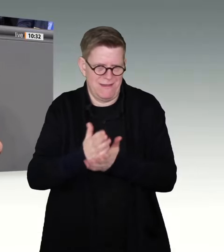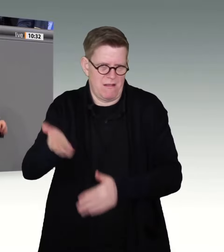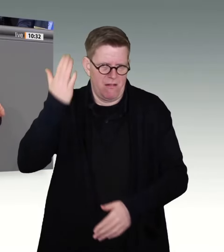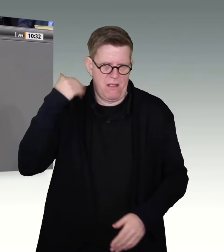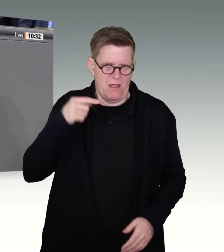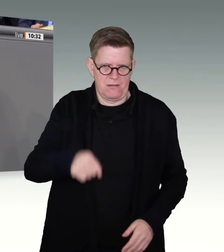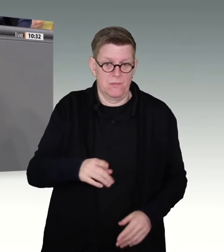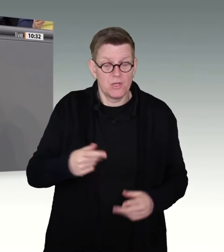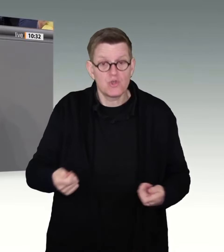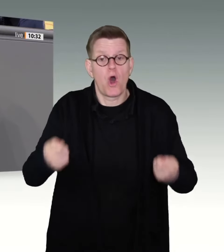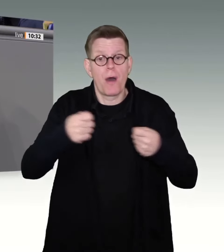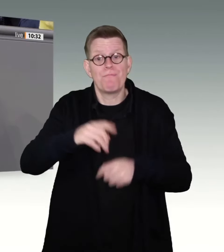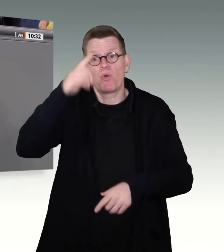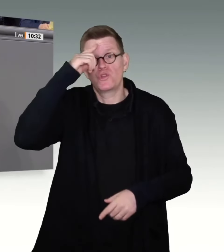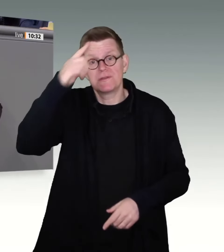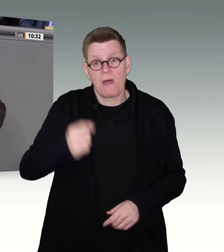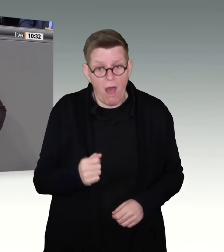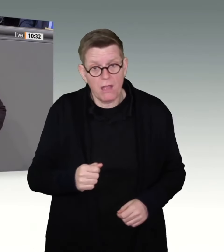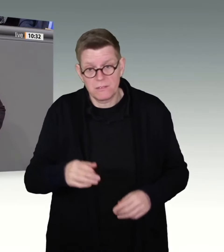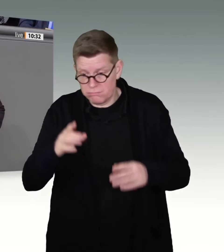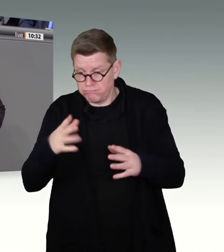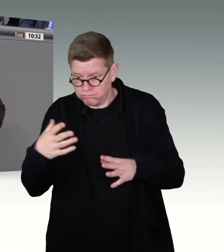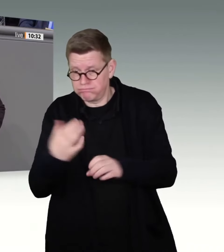geht das durch den Bundesrat, außer Sie stimmen nicht zu.